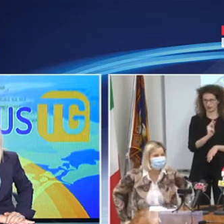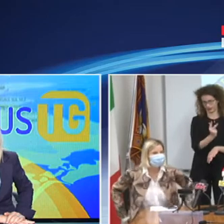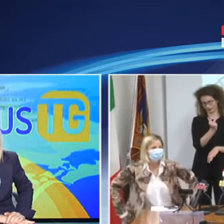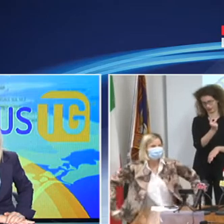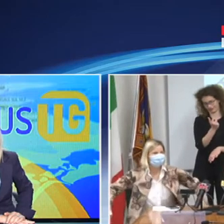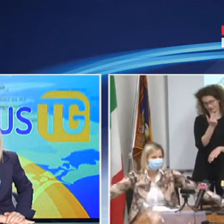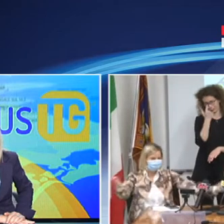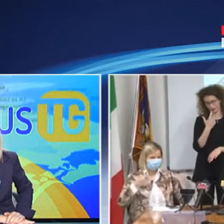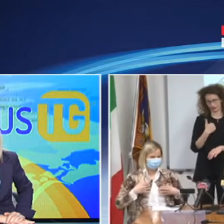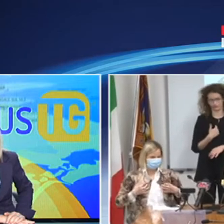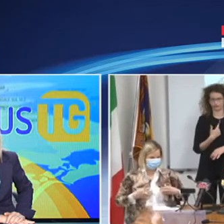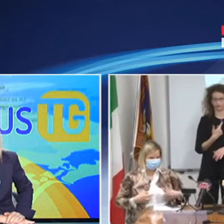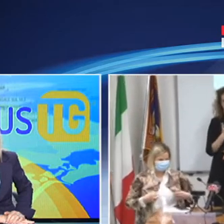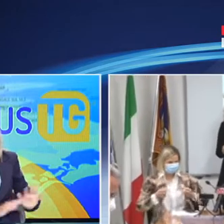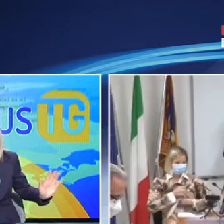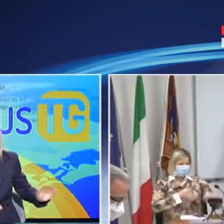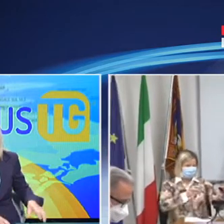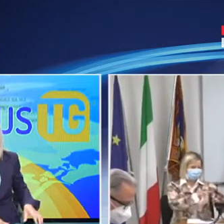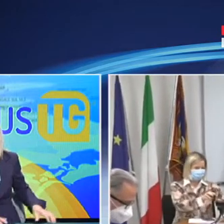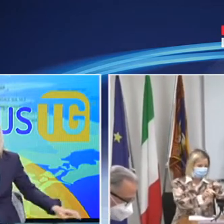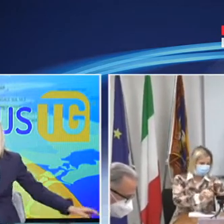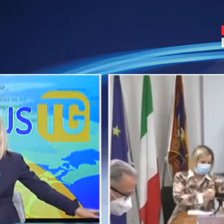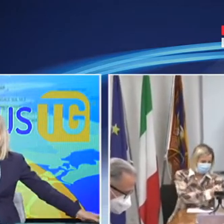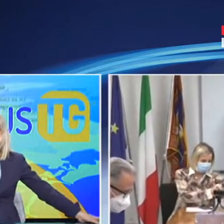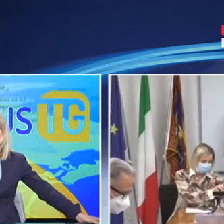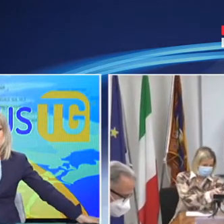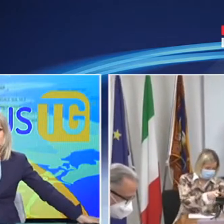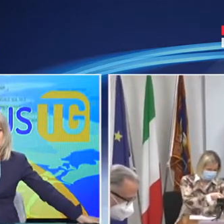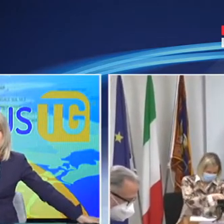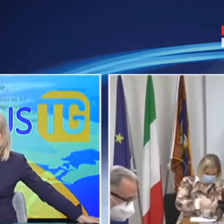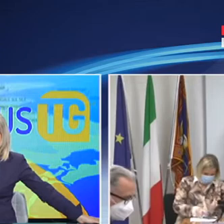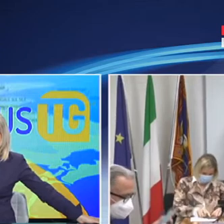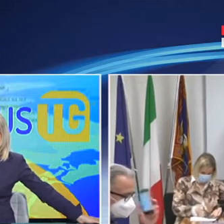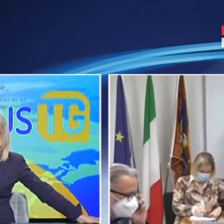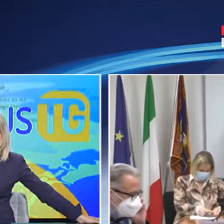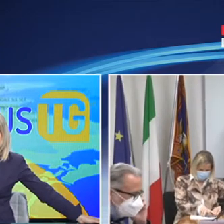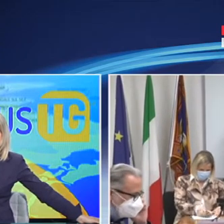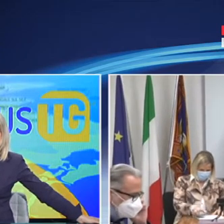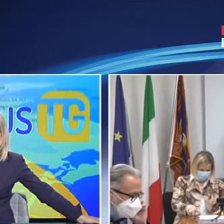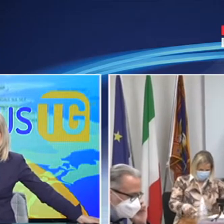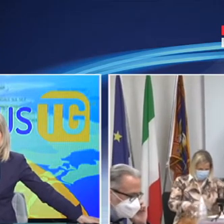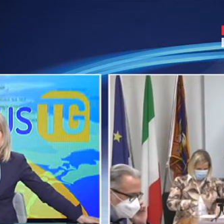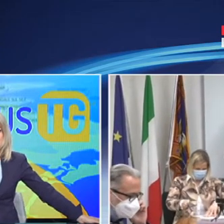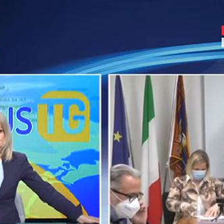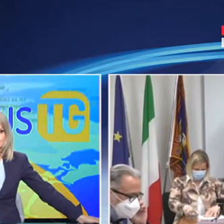Rieccoci, è arrivato il presidente Luca Zaia, io cedo subito la linea a Marghera. Tosato in camisetta.